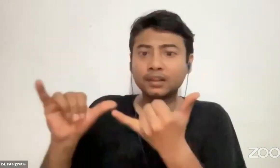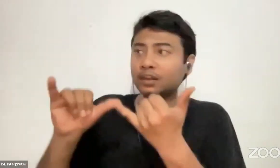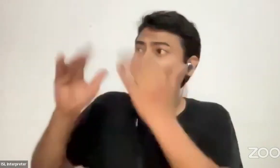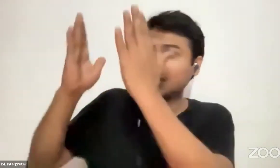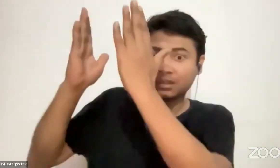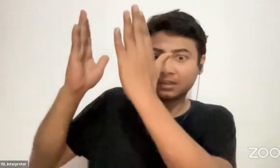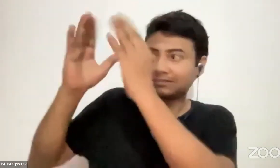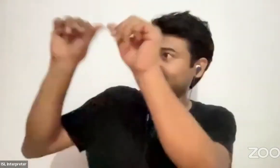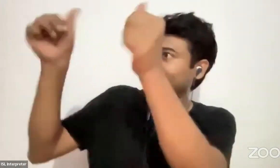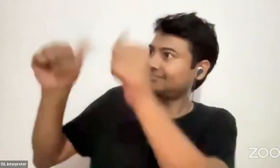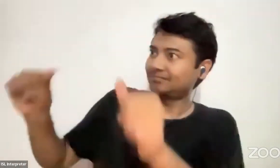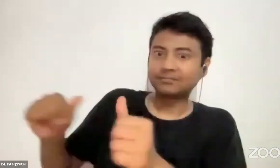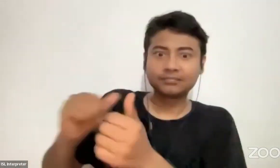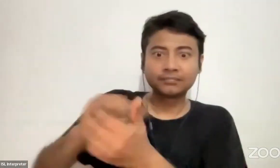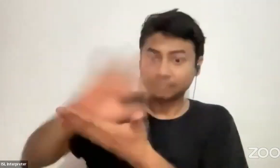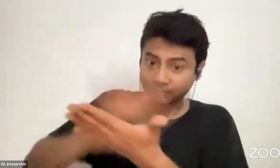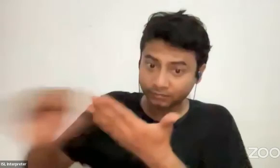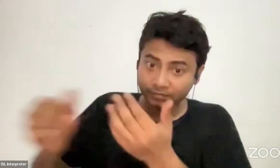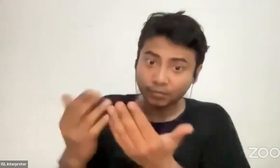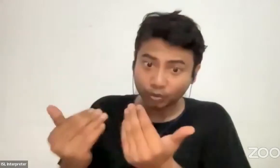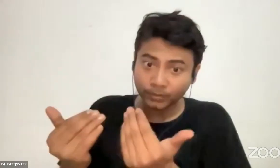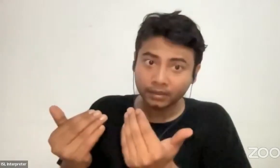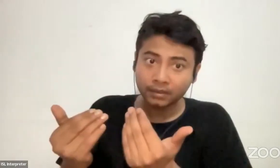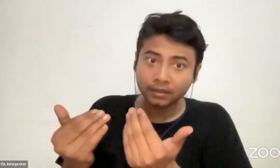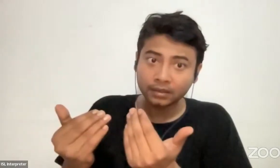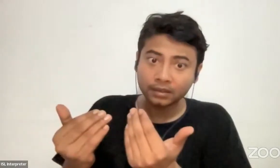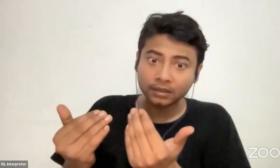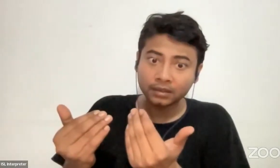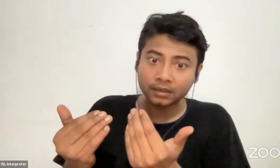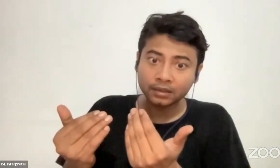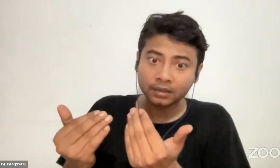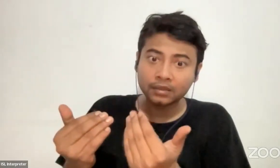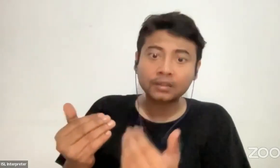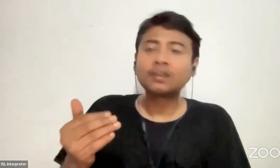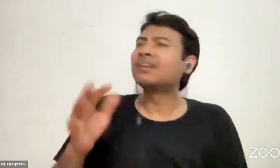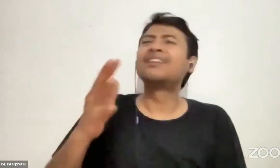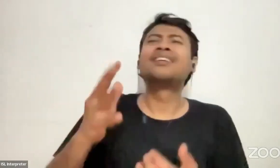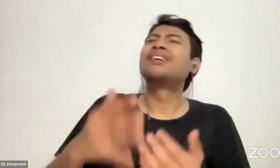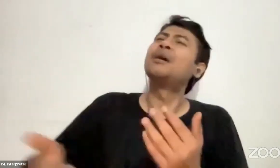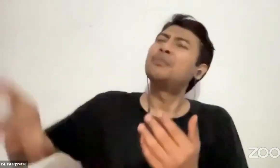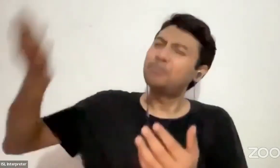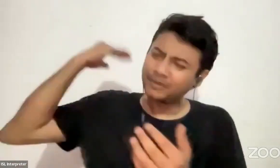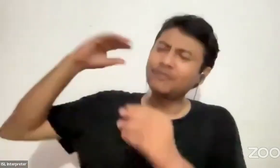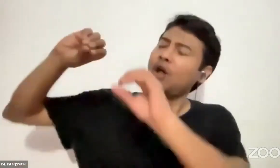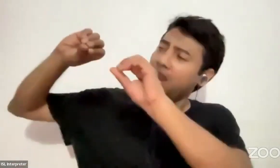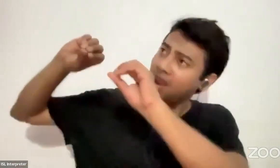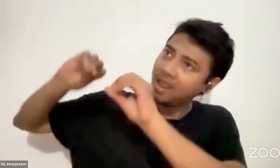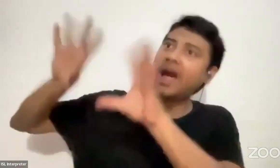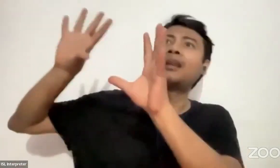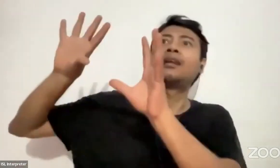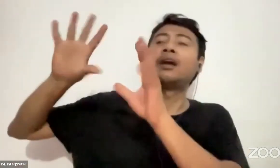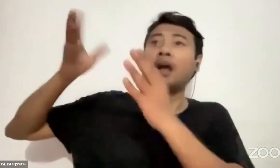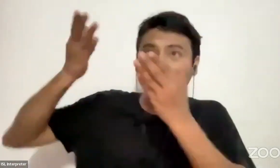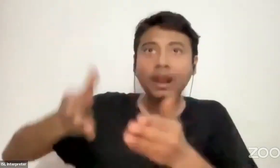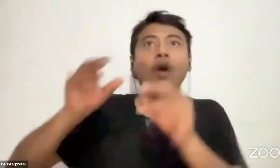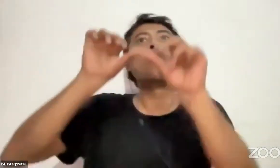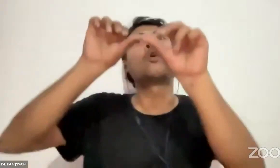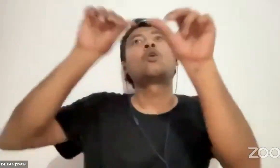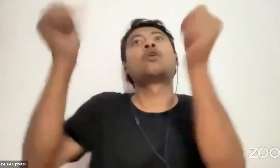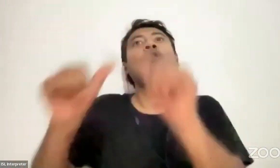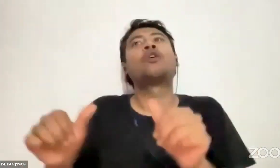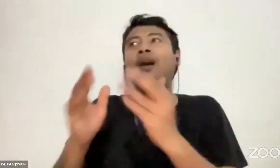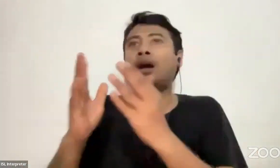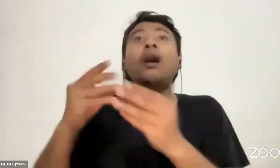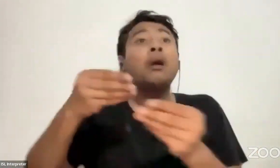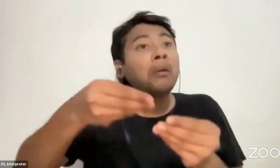नहीं होता है, ऐसा नहीं है कि ये था नहीं अब बना लिया गया है, कुछ समय के बाद मिटा दिया जाएगा, ना,